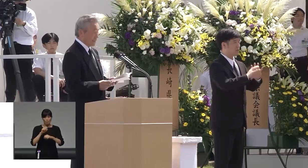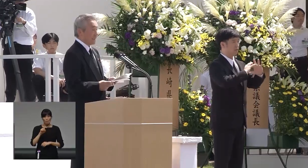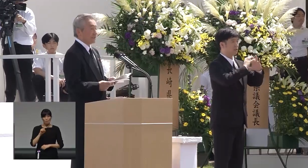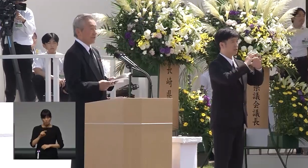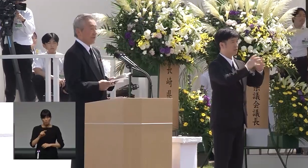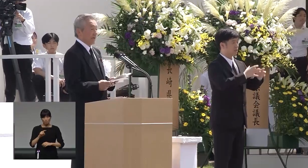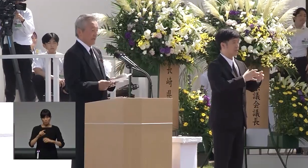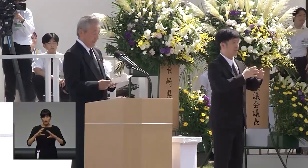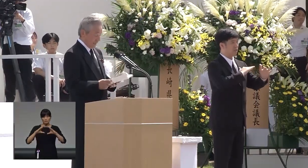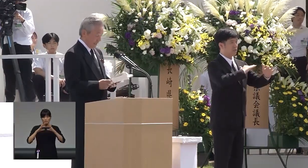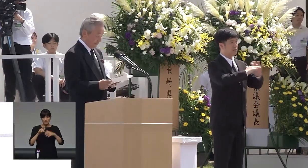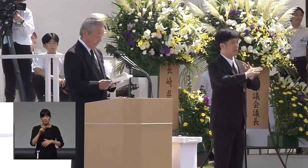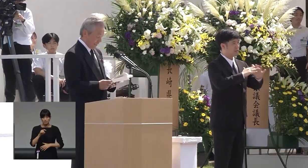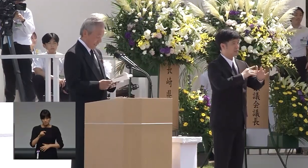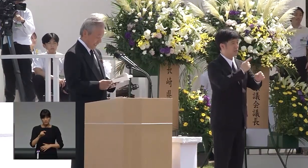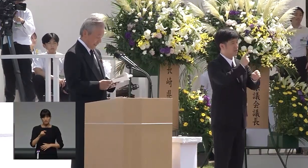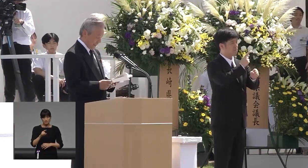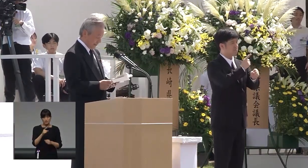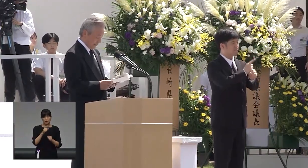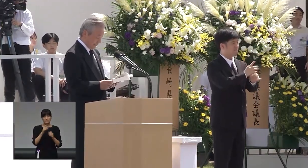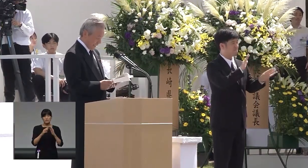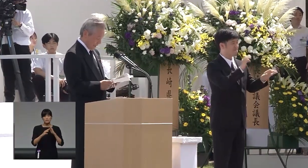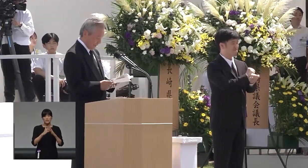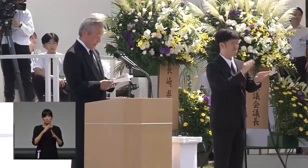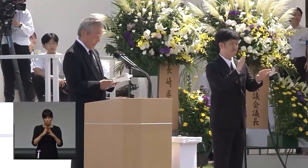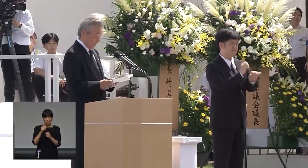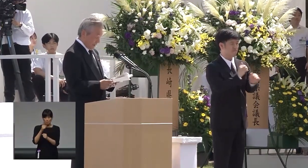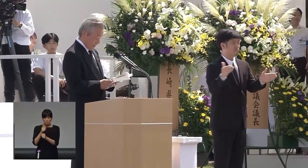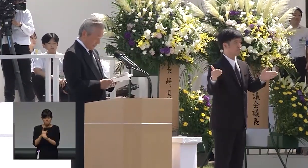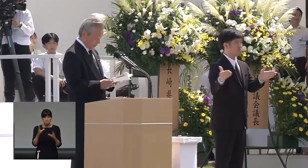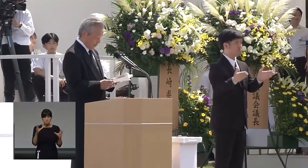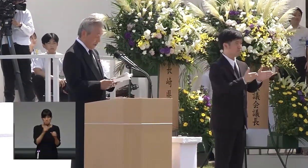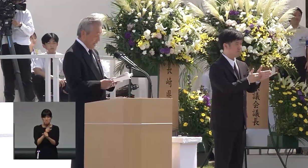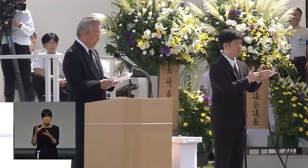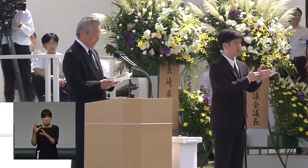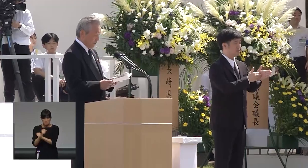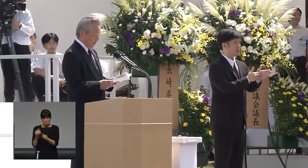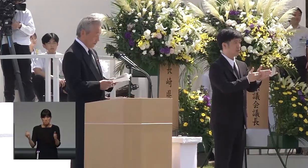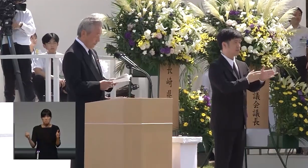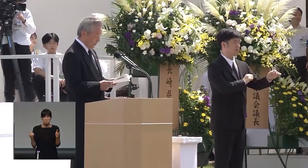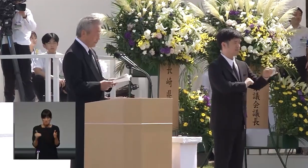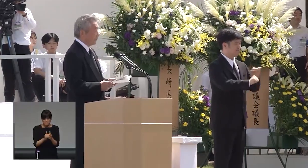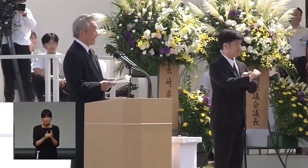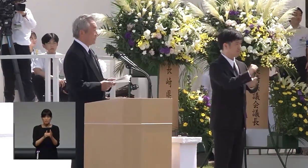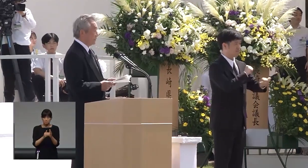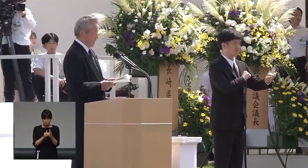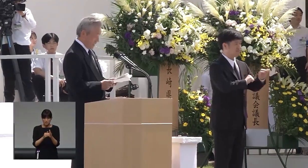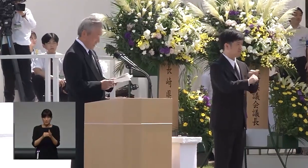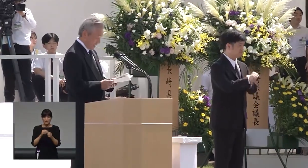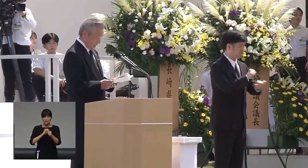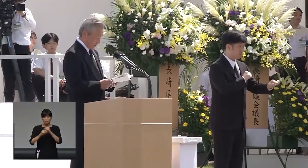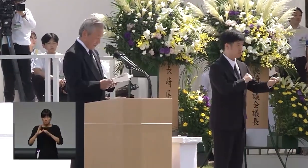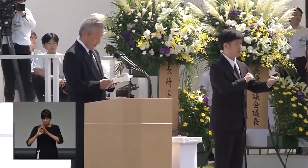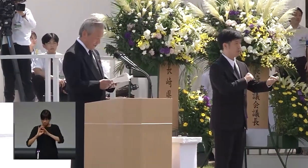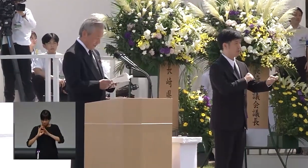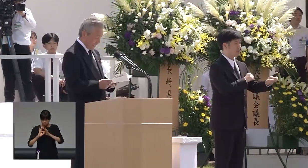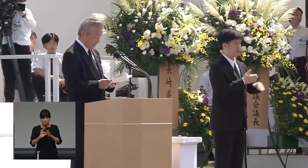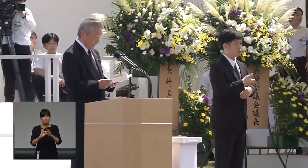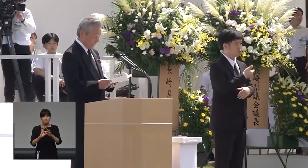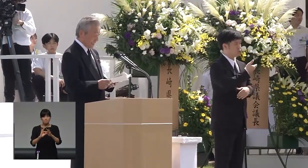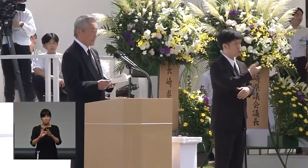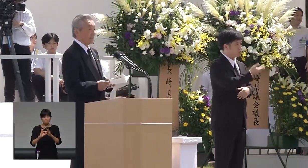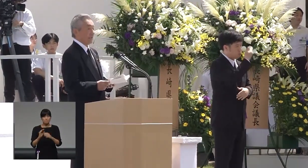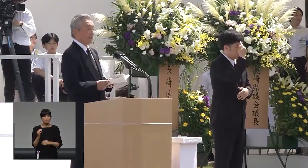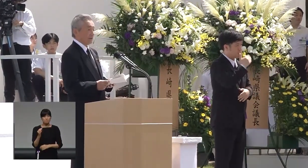から戦争や核兵器がなくなるまでその歩みを止めることなく次を